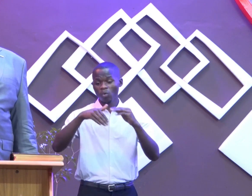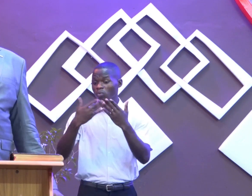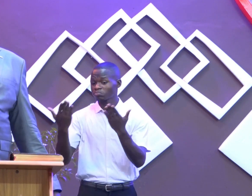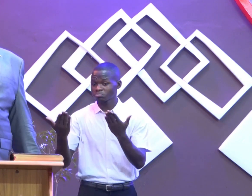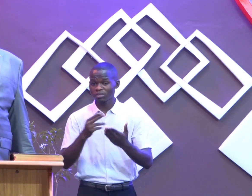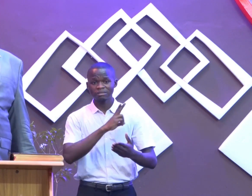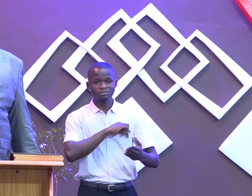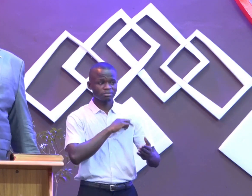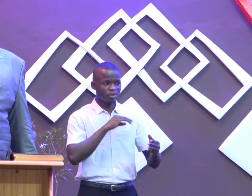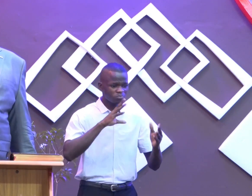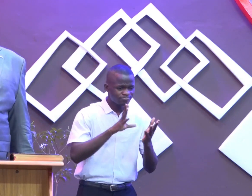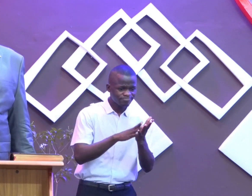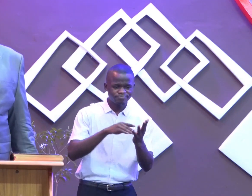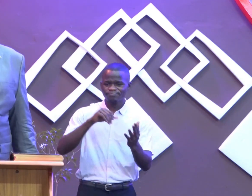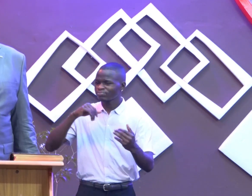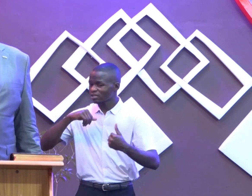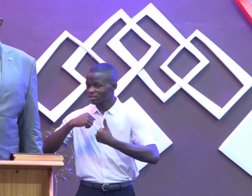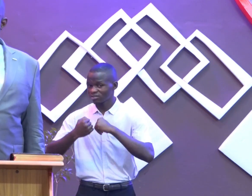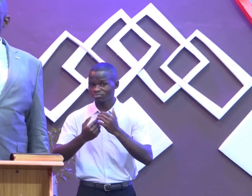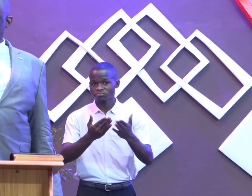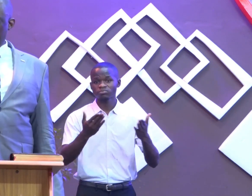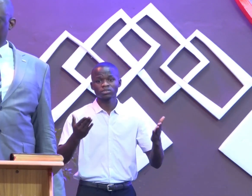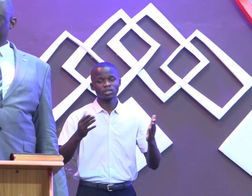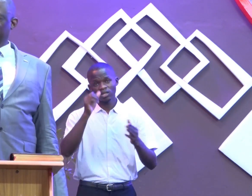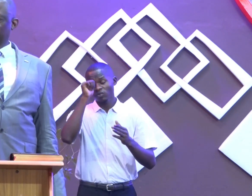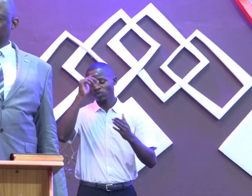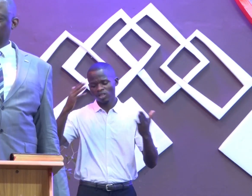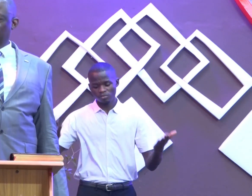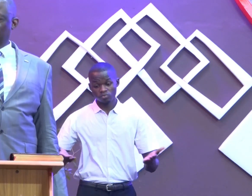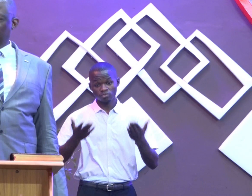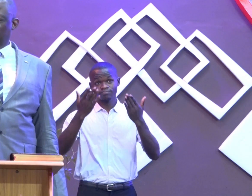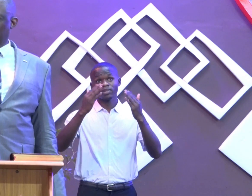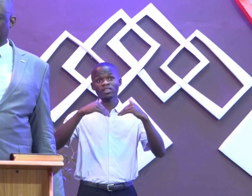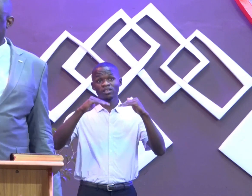biwaba dasi kodempofu Oyo musomo tindo